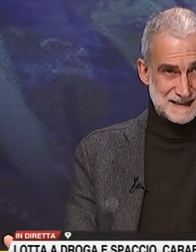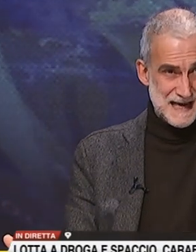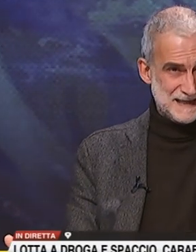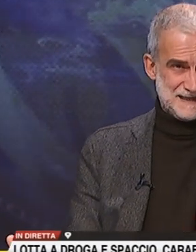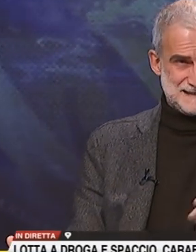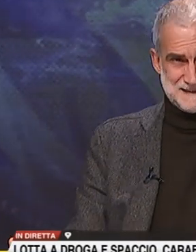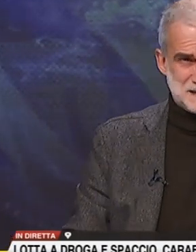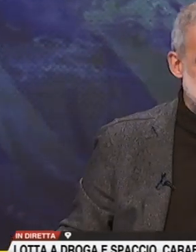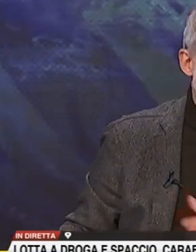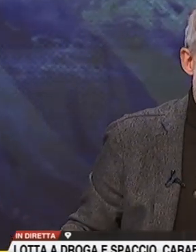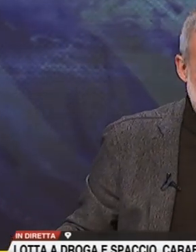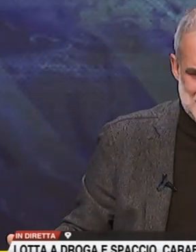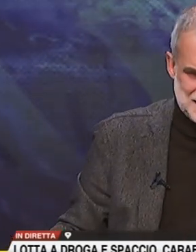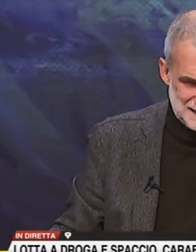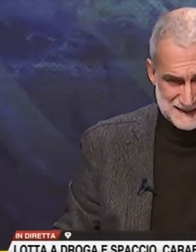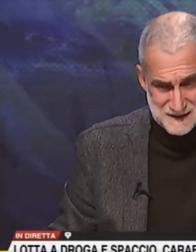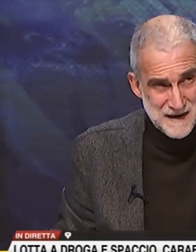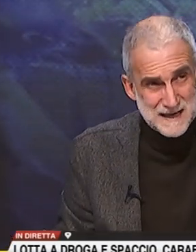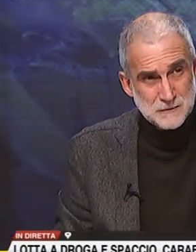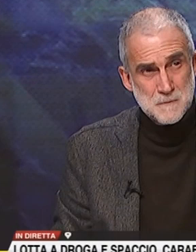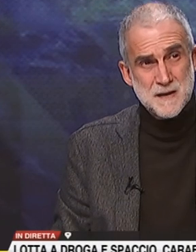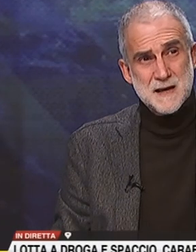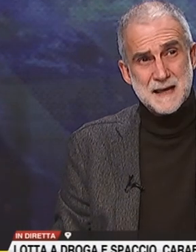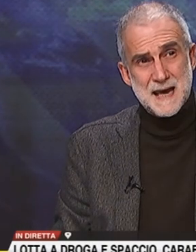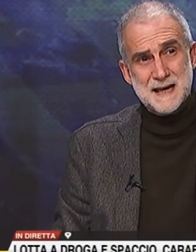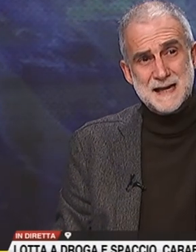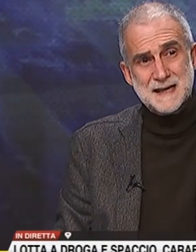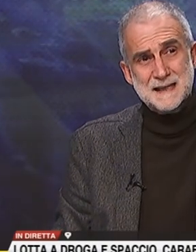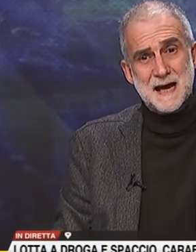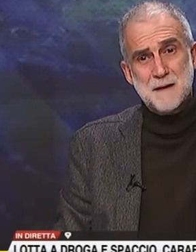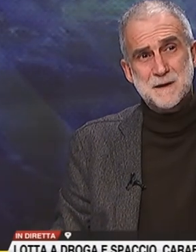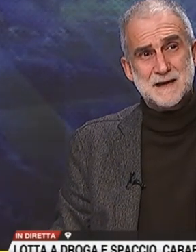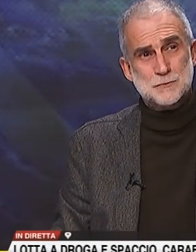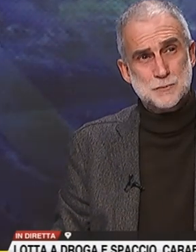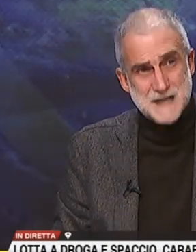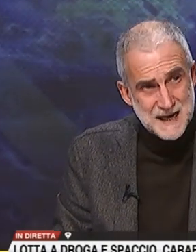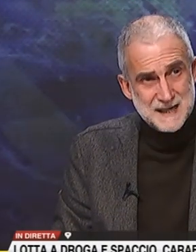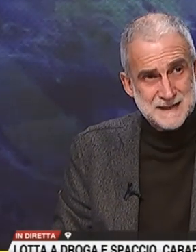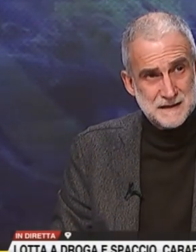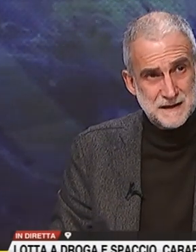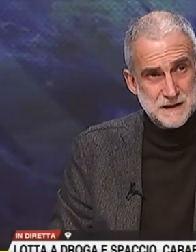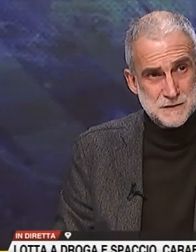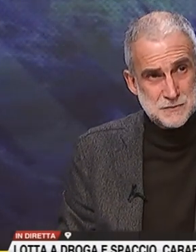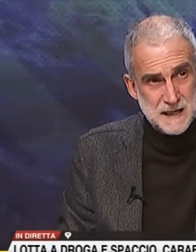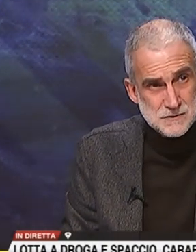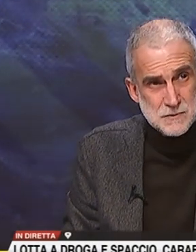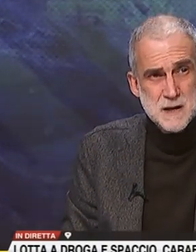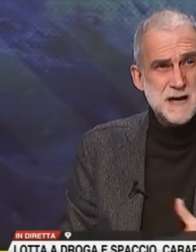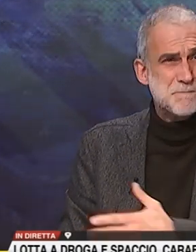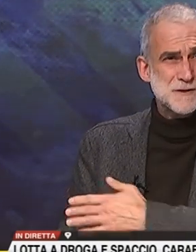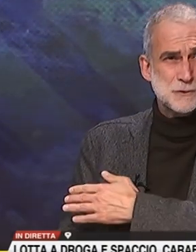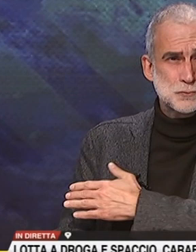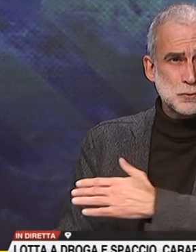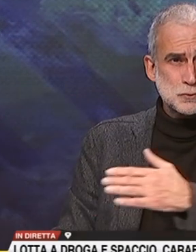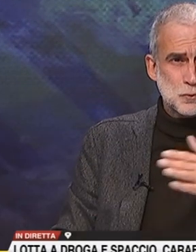nella nostra realtà, nella realtà di Treviso, ma anche in altre realtà del Veneto, che è legata al privato sociale che interviene in questo senso,